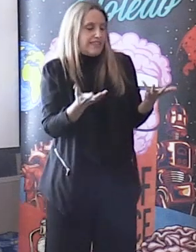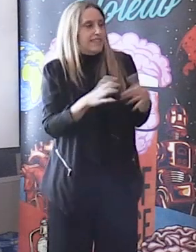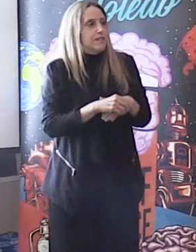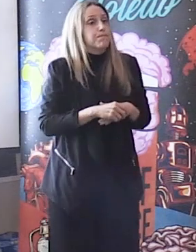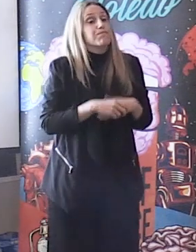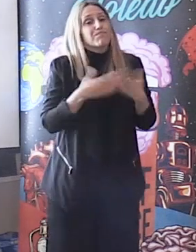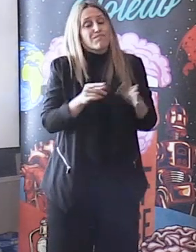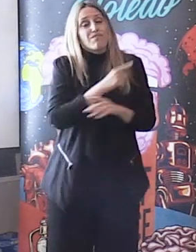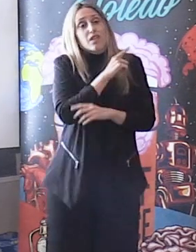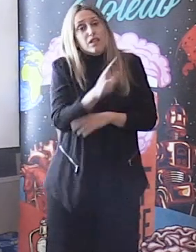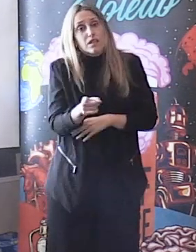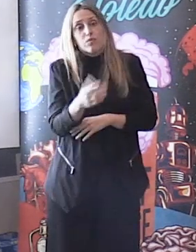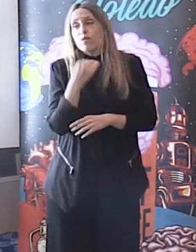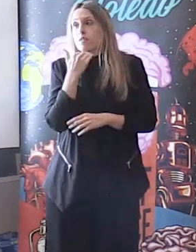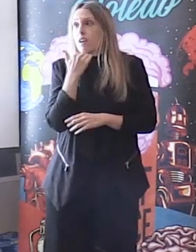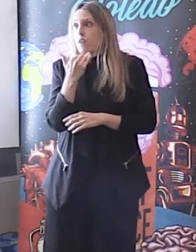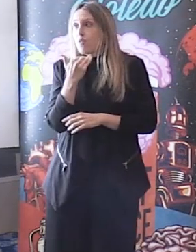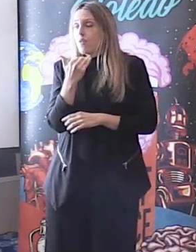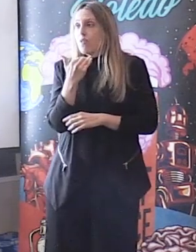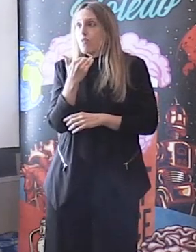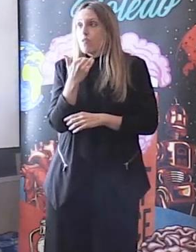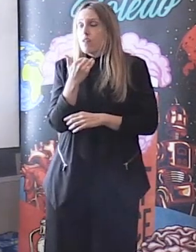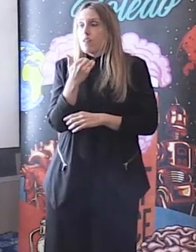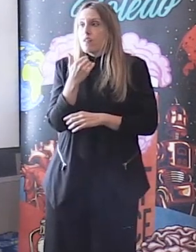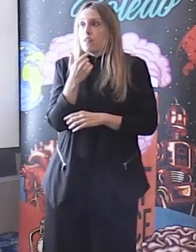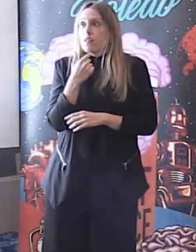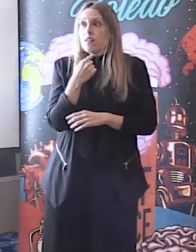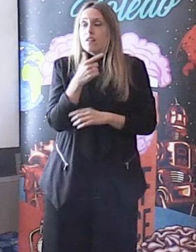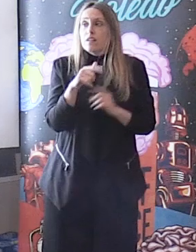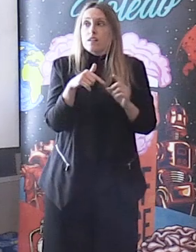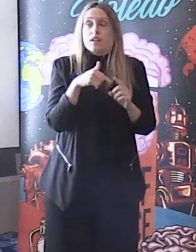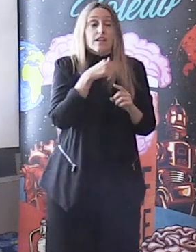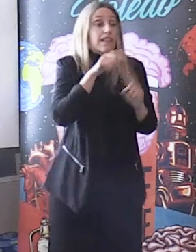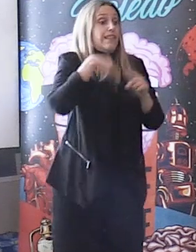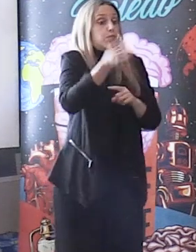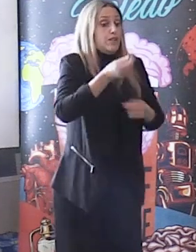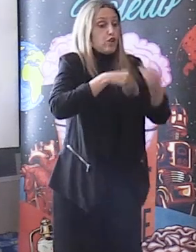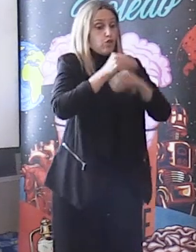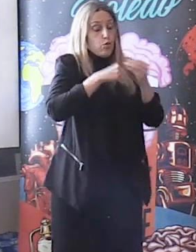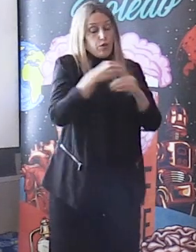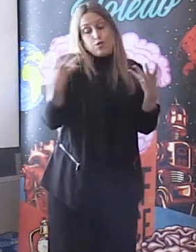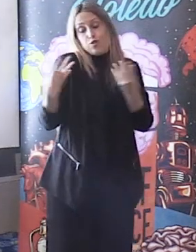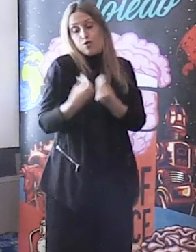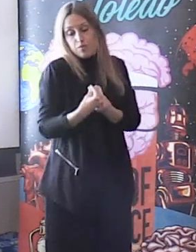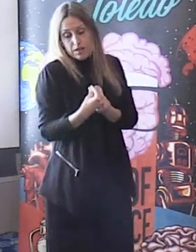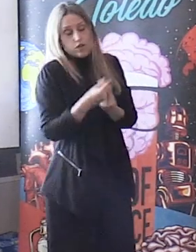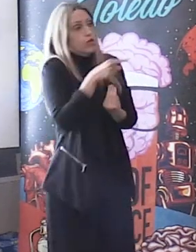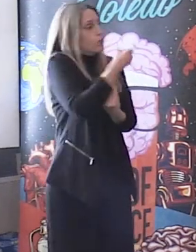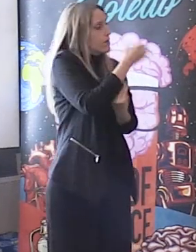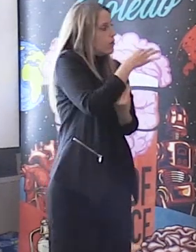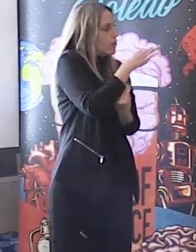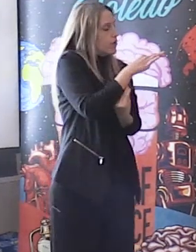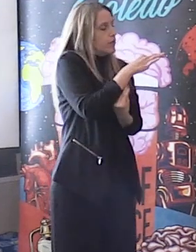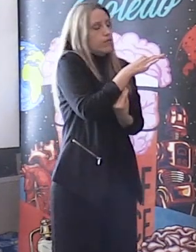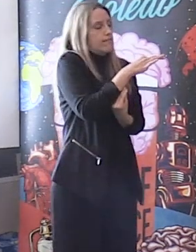¿no? Y tampoco es algo que Jeff Bezos ahora encuentra la solución con su compañía y él es el único que